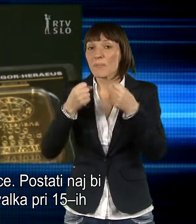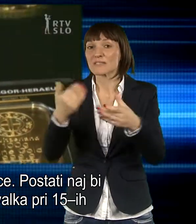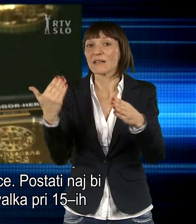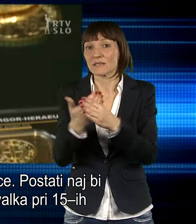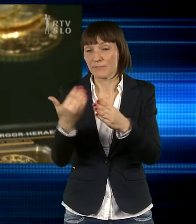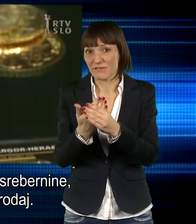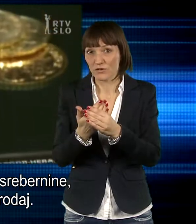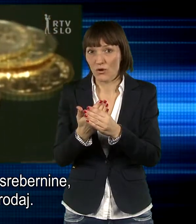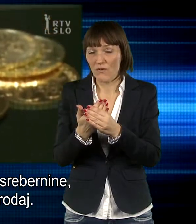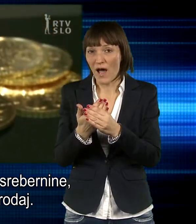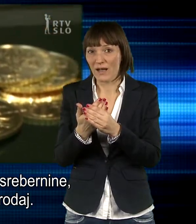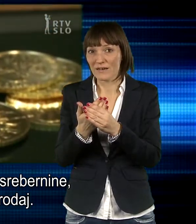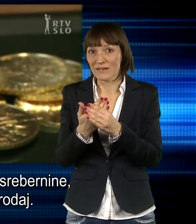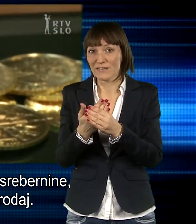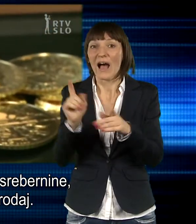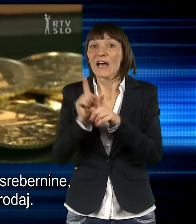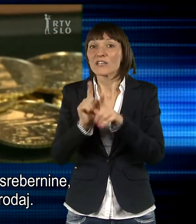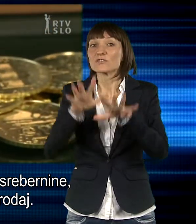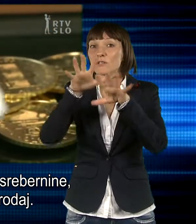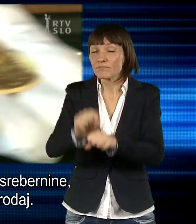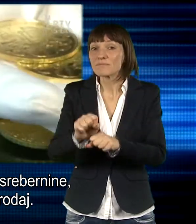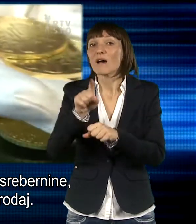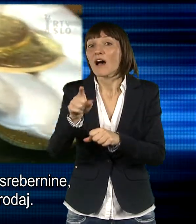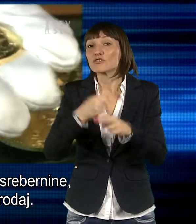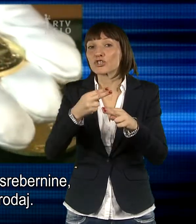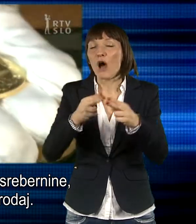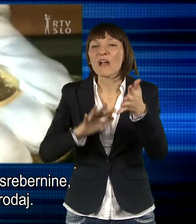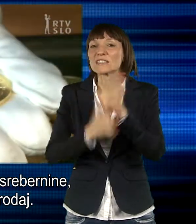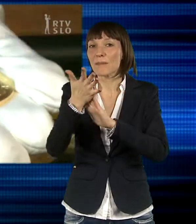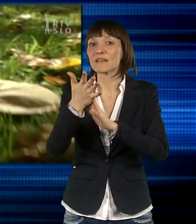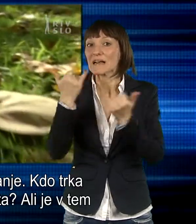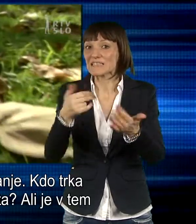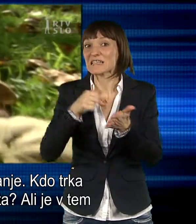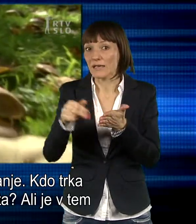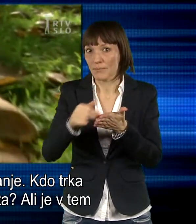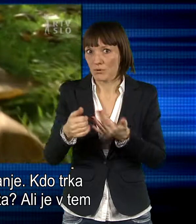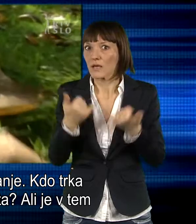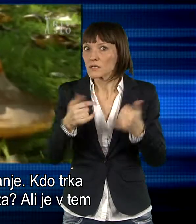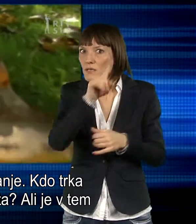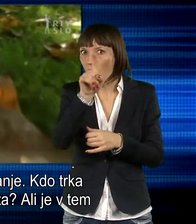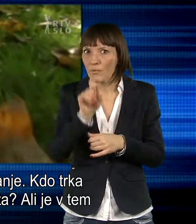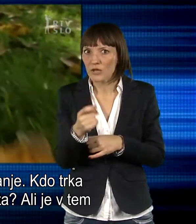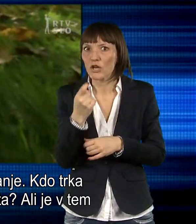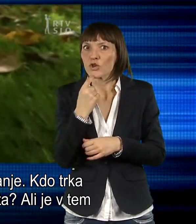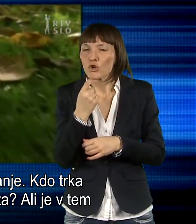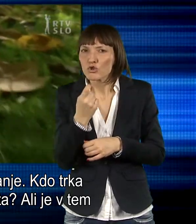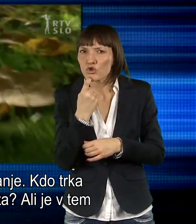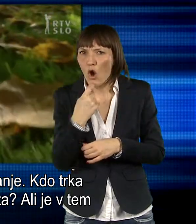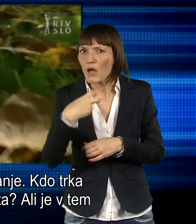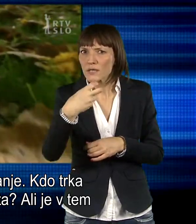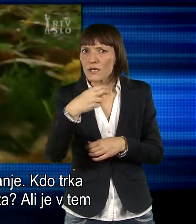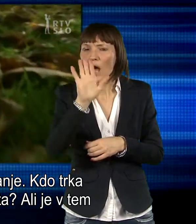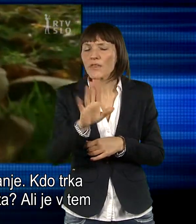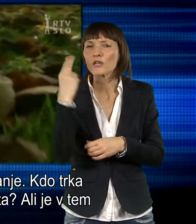pri 15 kosih državne srebrnine, ki je na prodaj. Zato torej vprašanje, kdo trka na